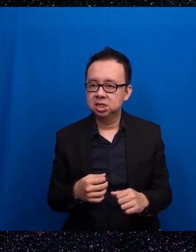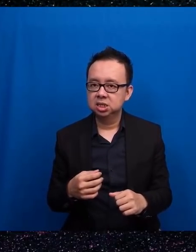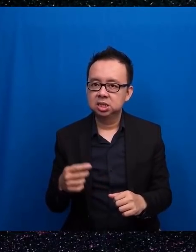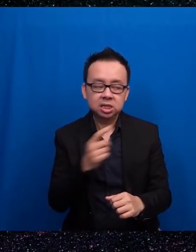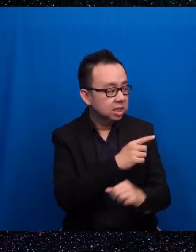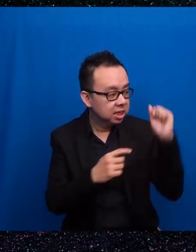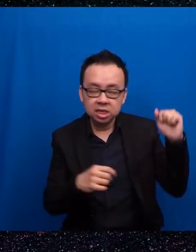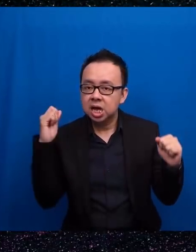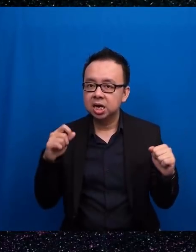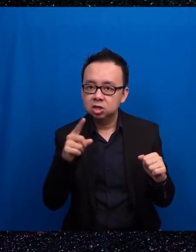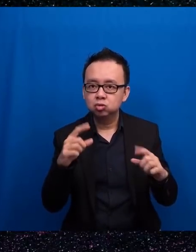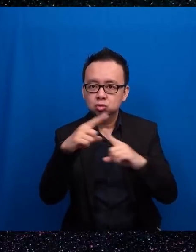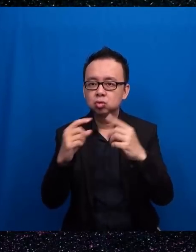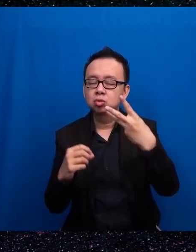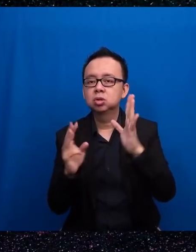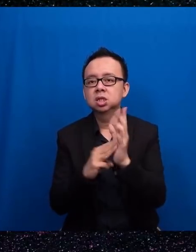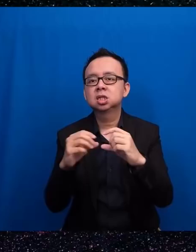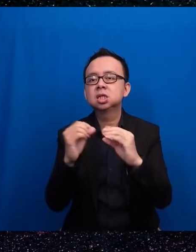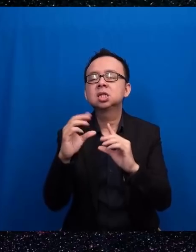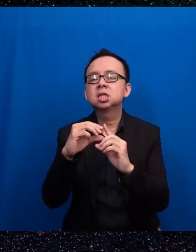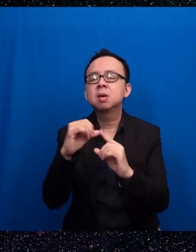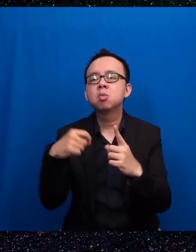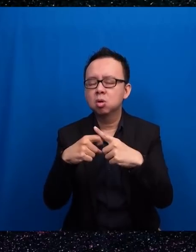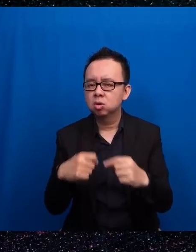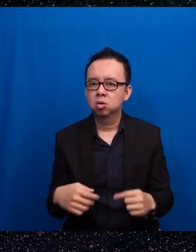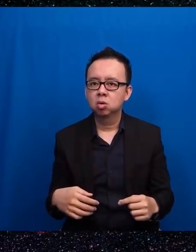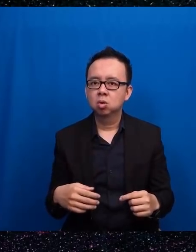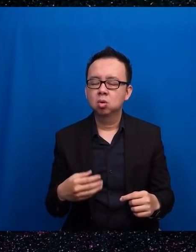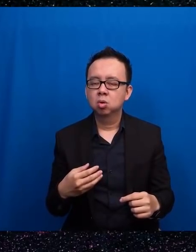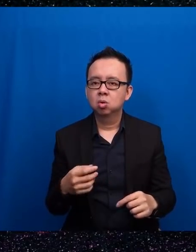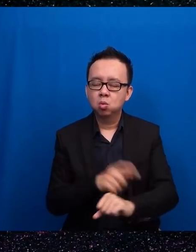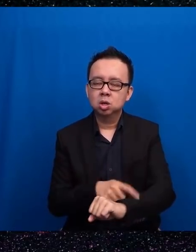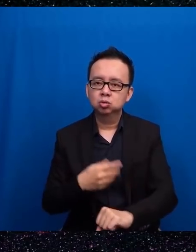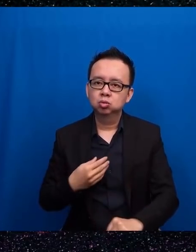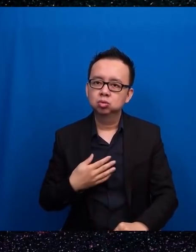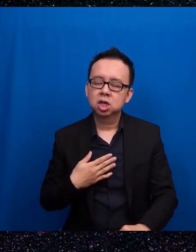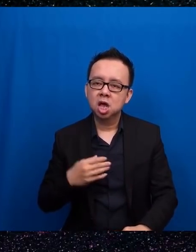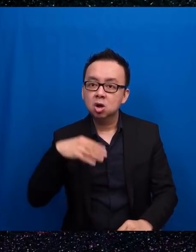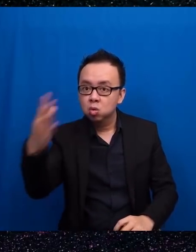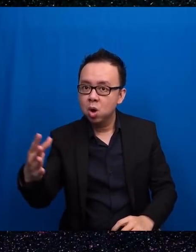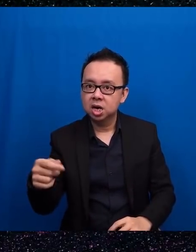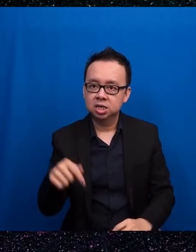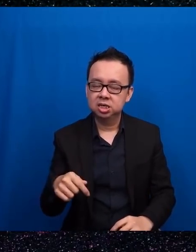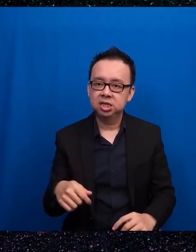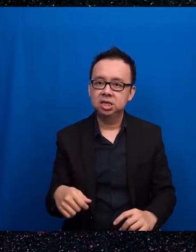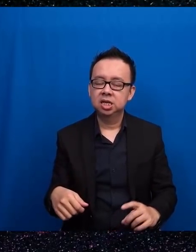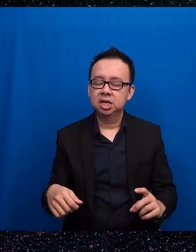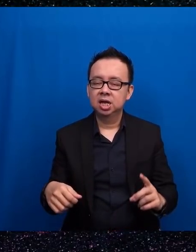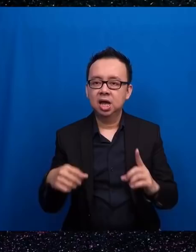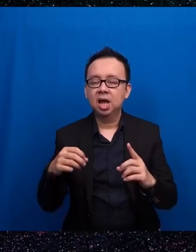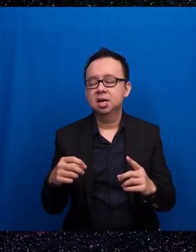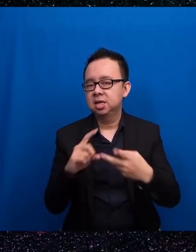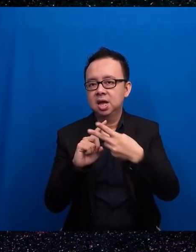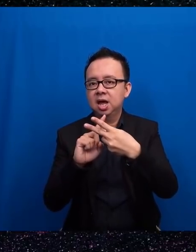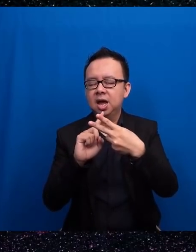tembok. Tahu nggak ya, ketika saya keluar Festival Kuasa Allah, yang hari pertama keluar langsung saya